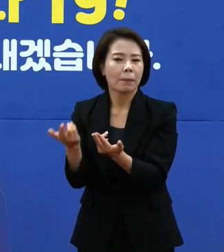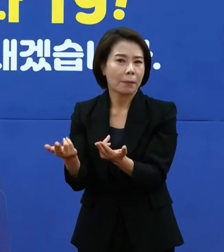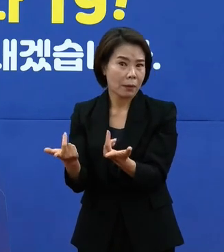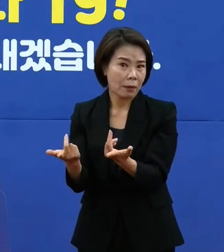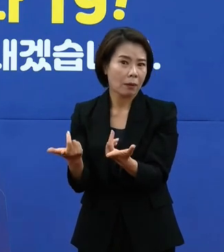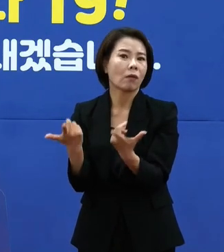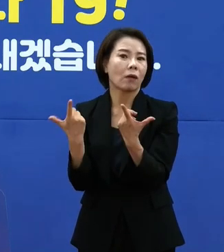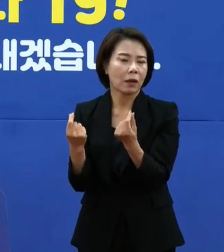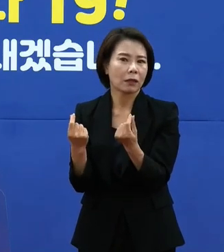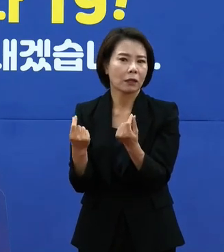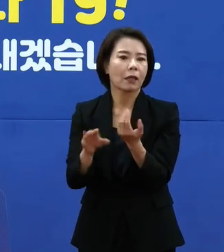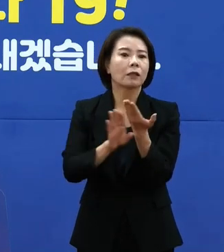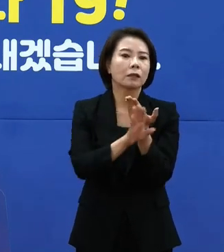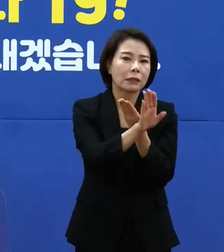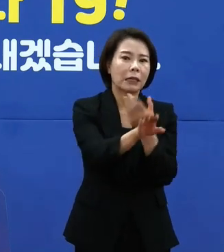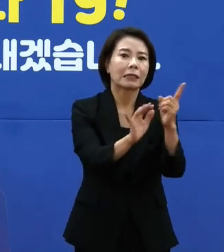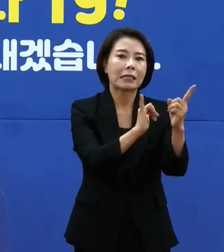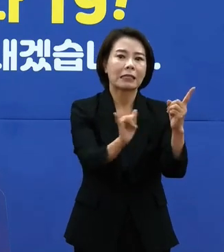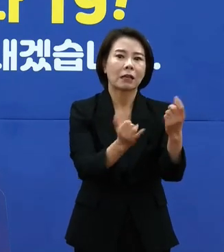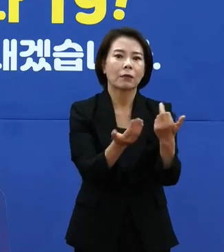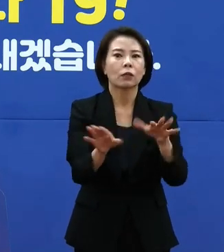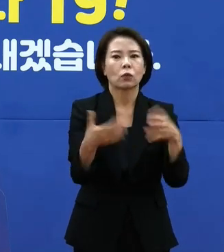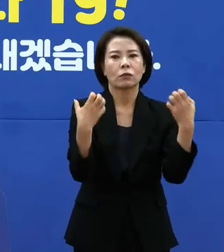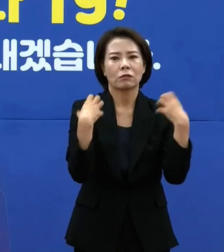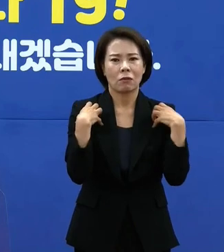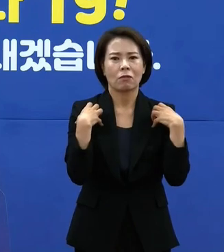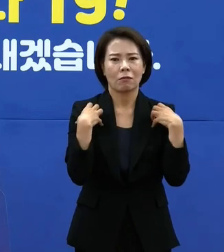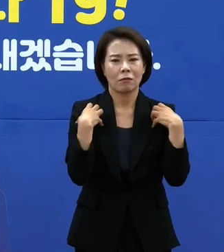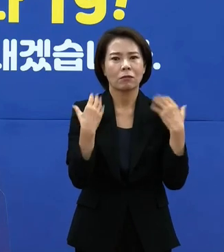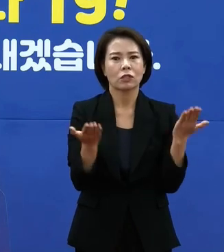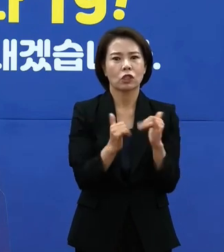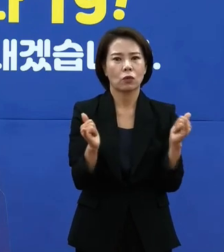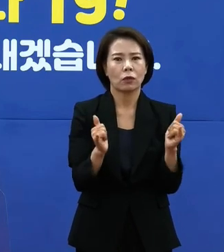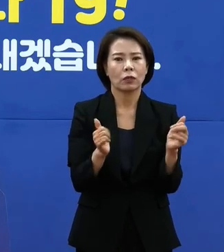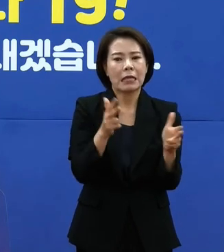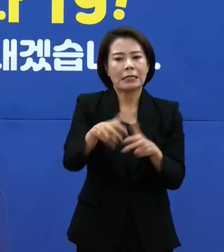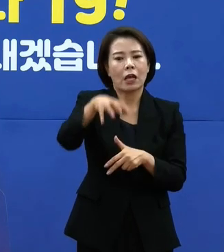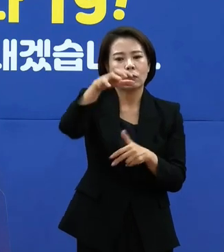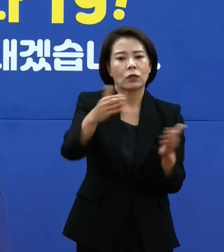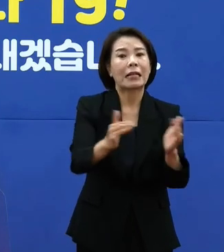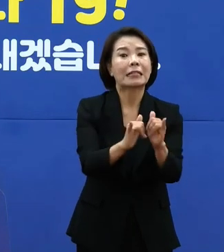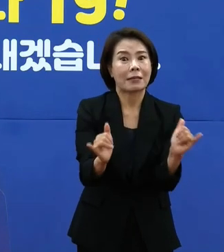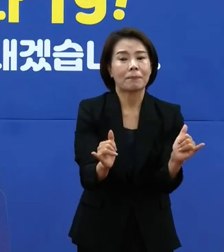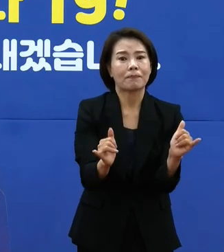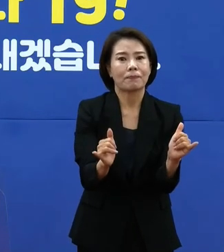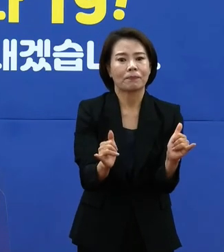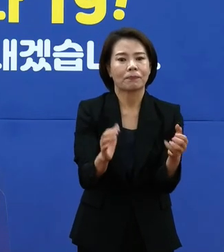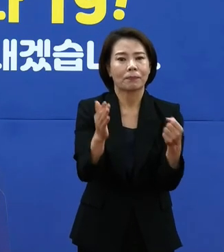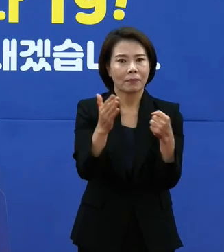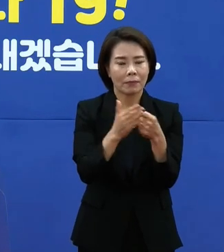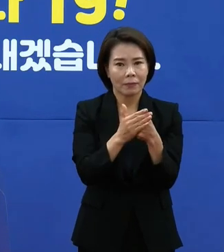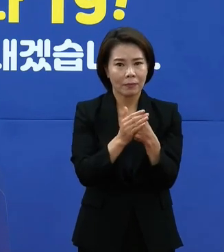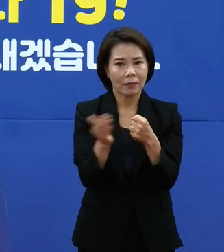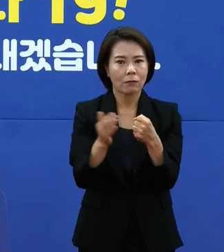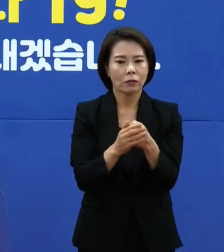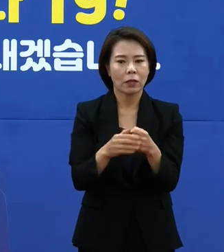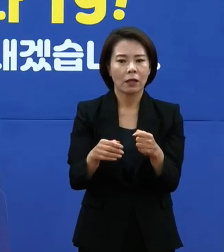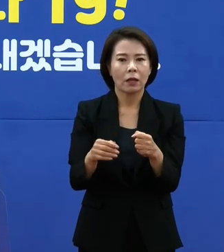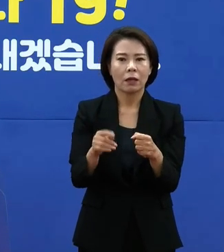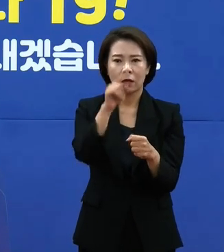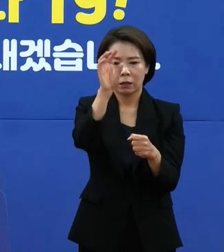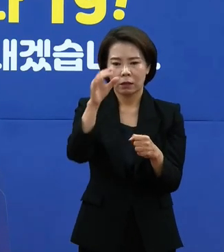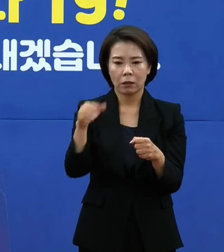됩니다. 그리고 다른 1명은 제주도청 소속으로 사업소 근무 직원으로 확인이 되었습니다. 이에 따라서 청사 내